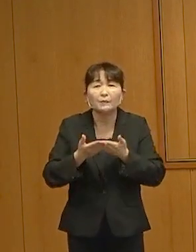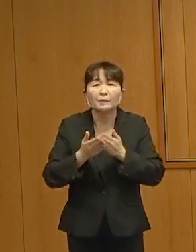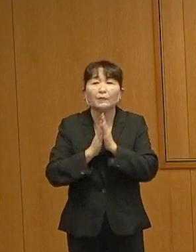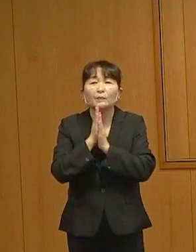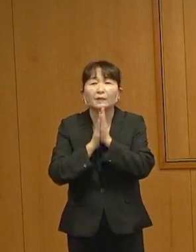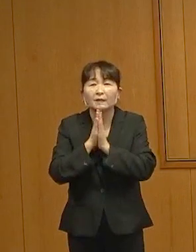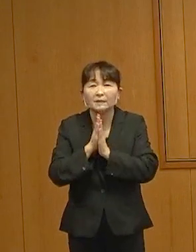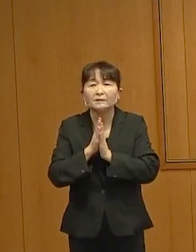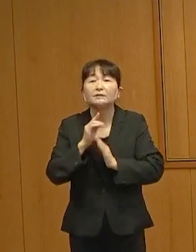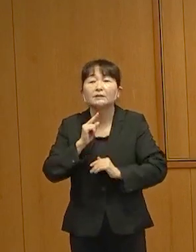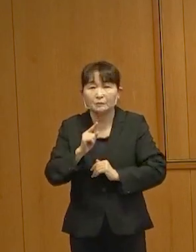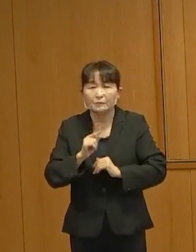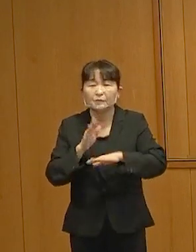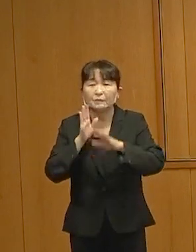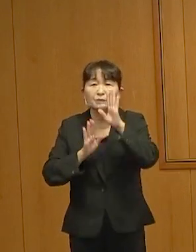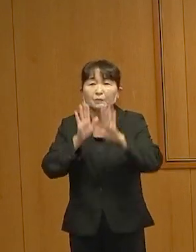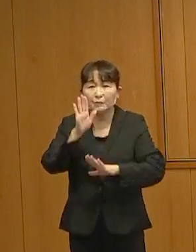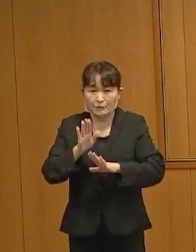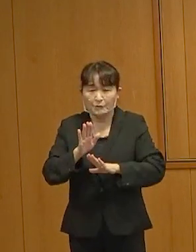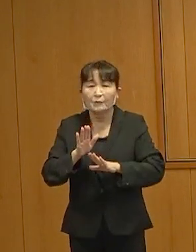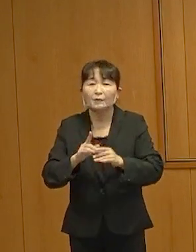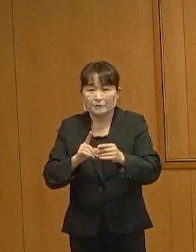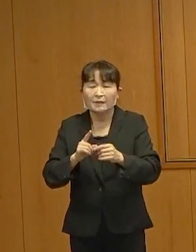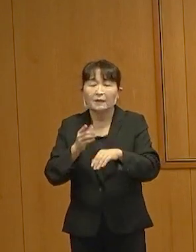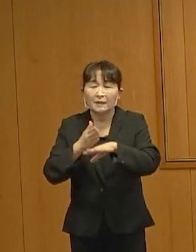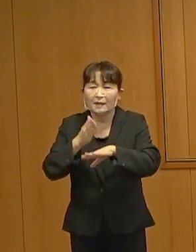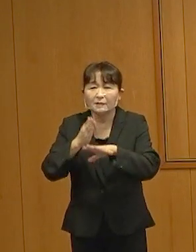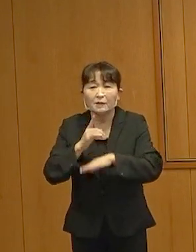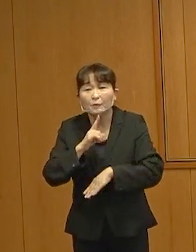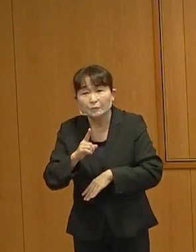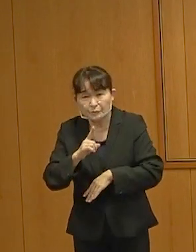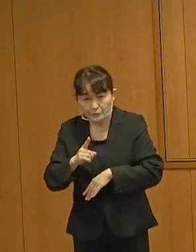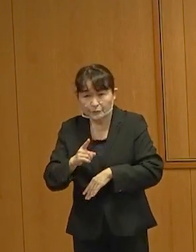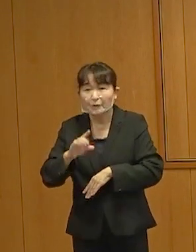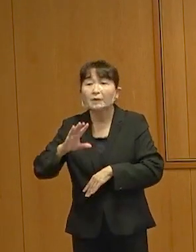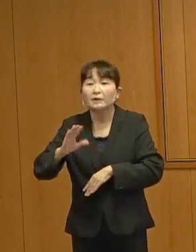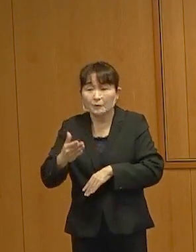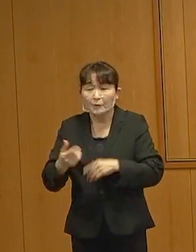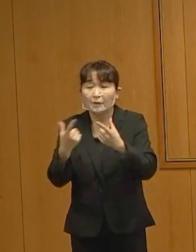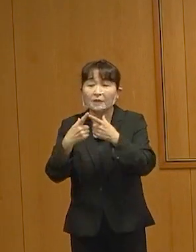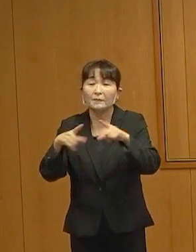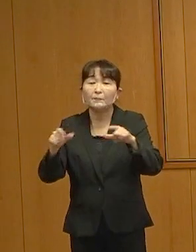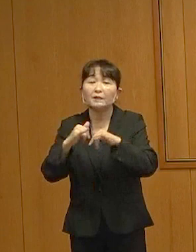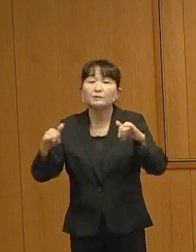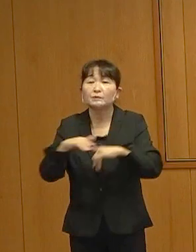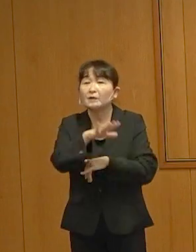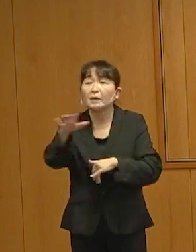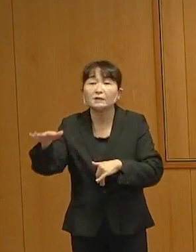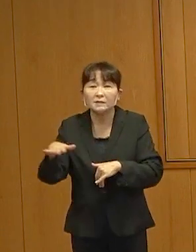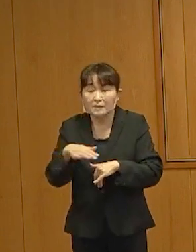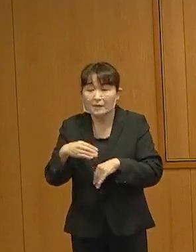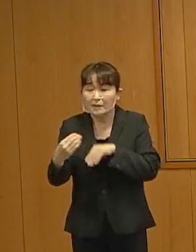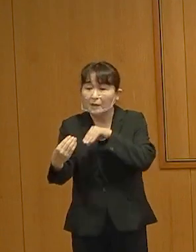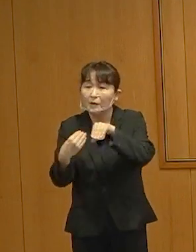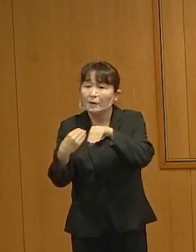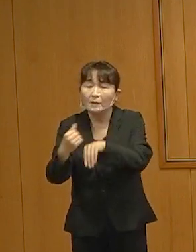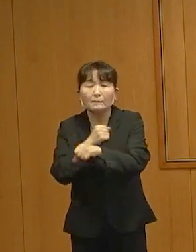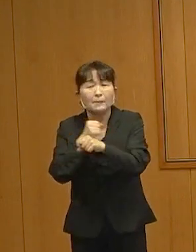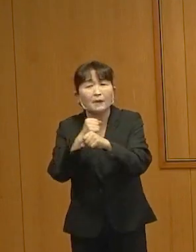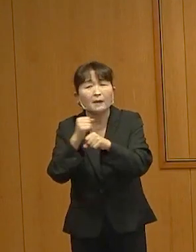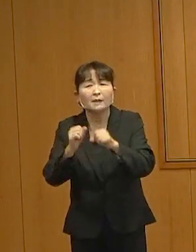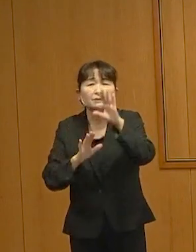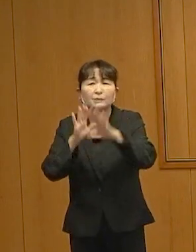ね、深く感謝申し上げたいというふうに思います。ただ一般の方が行き来できない状況でありまして、2時間